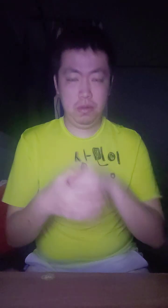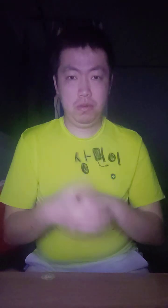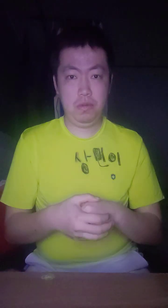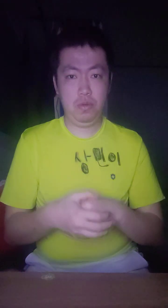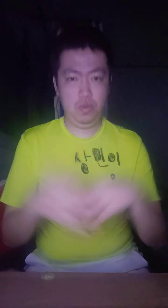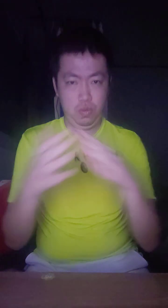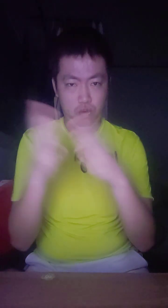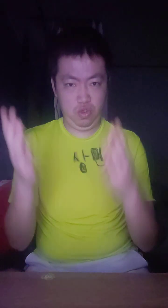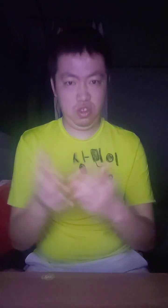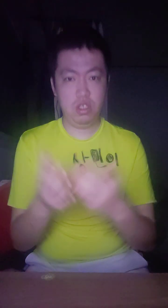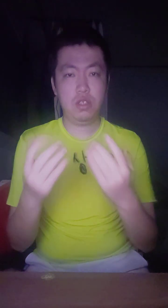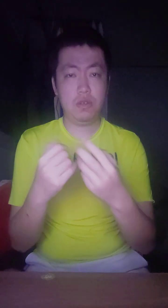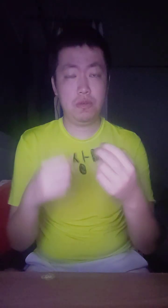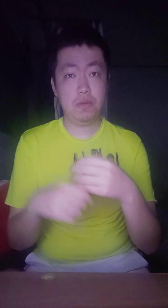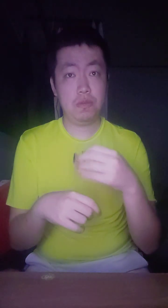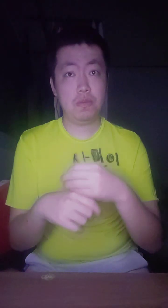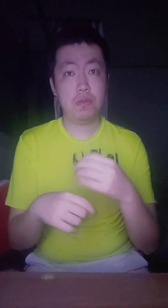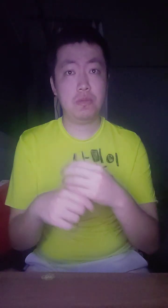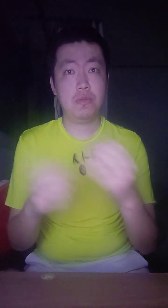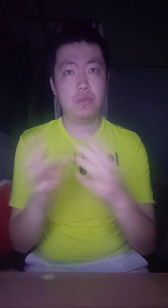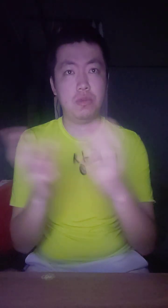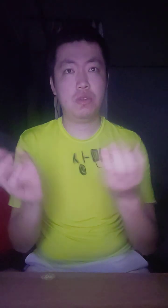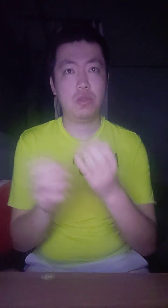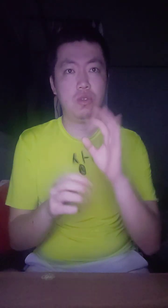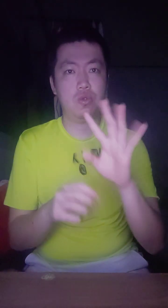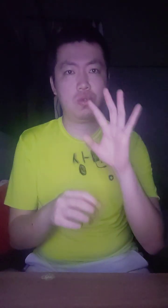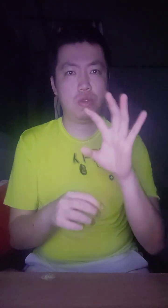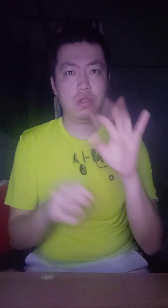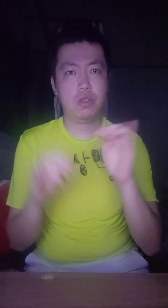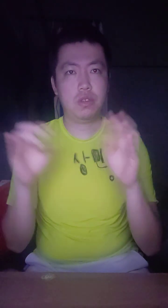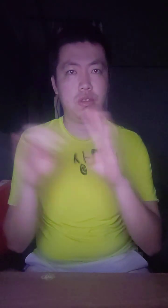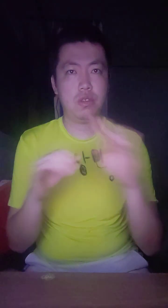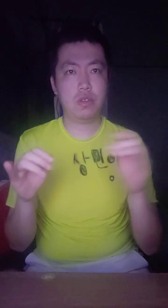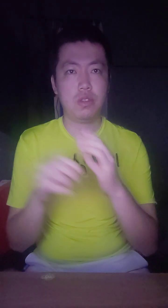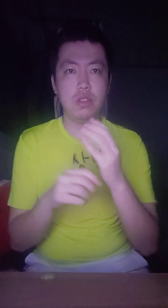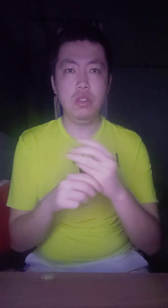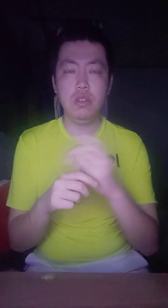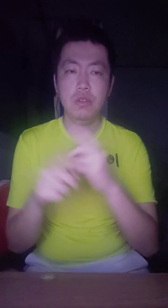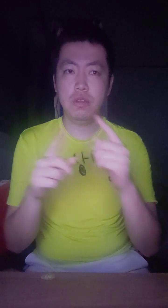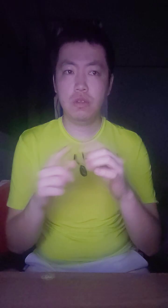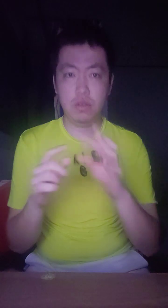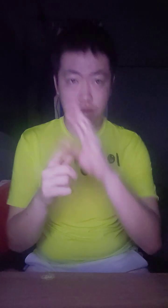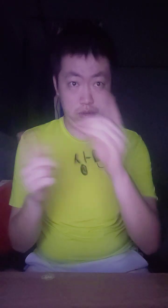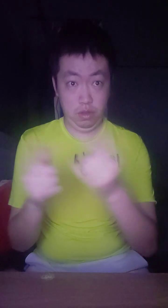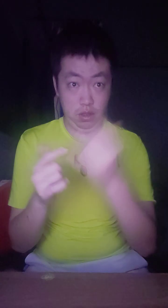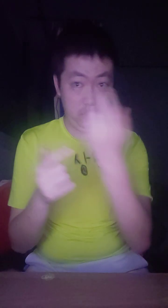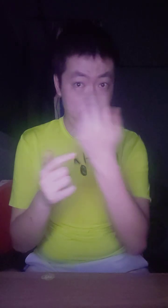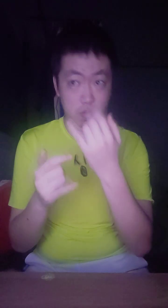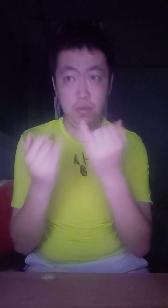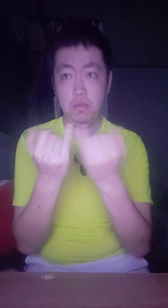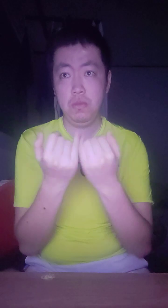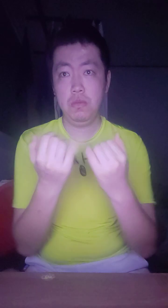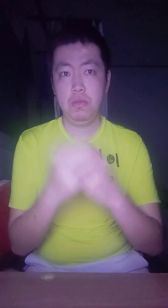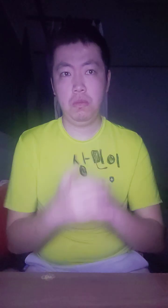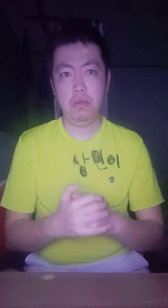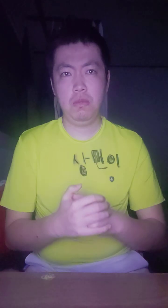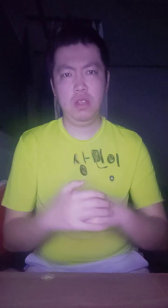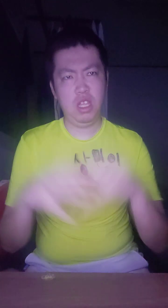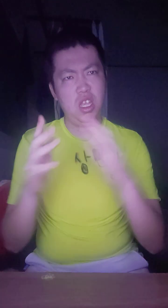대전시가 유원지나 공원 등에 있는 공중화장실 425곳에 대해 조명 상태를 긴급 점검하기로 했을 뿐 자치단체나 경찰